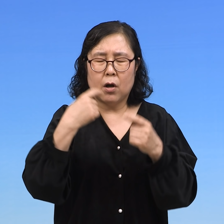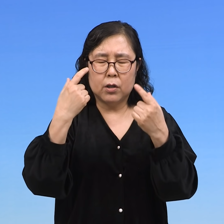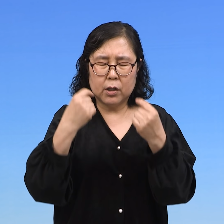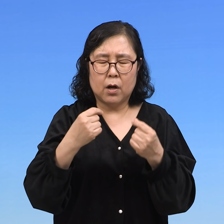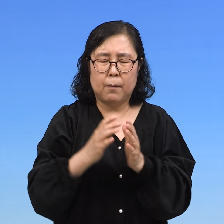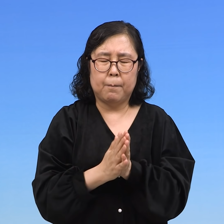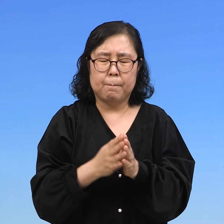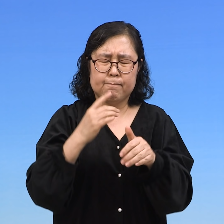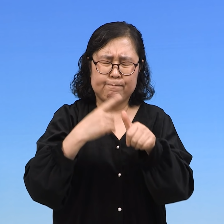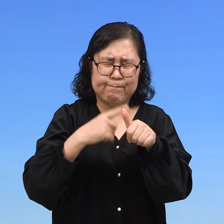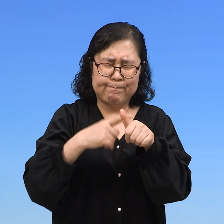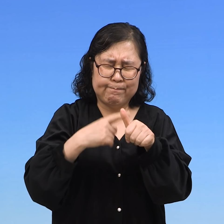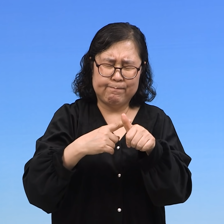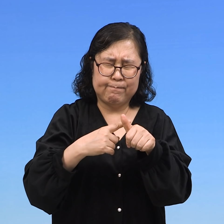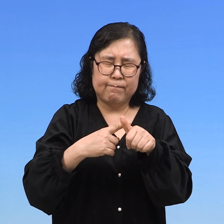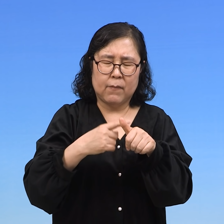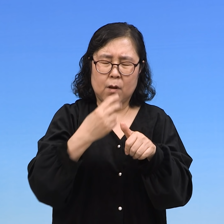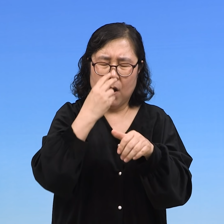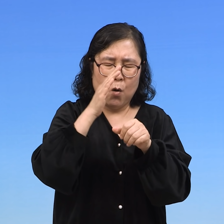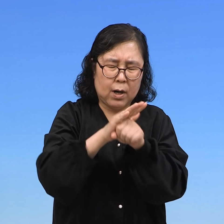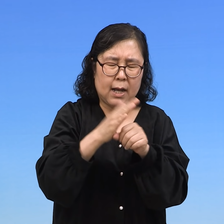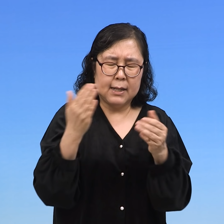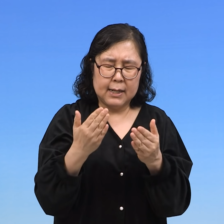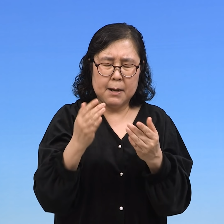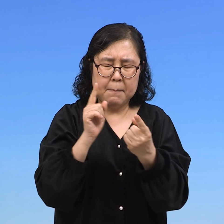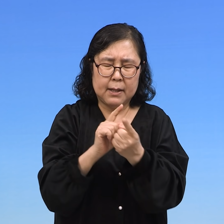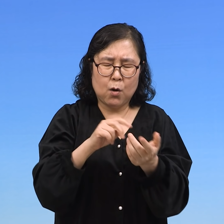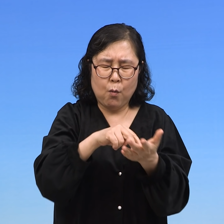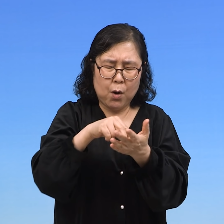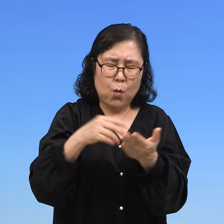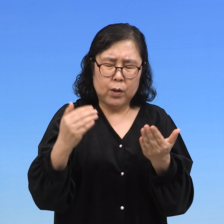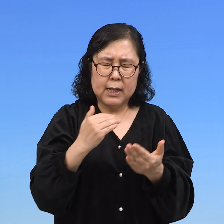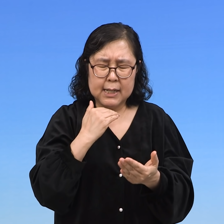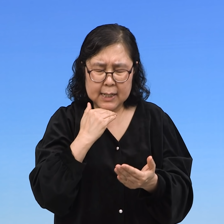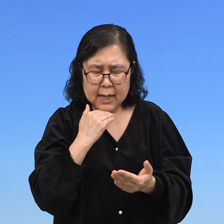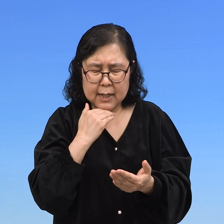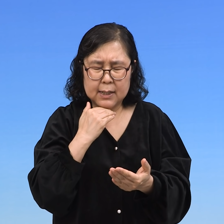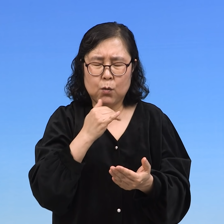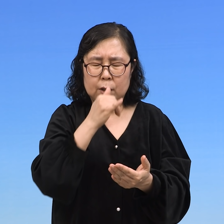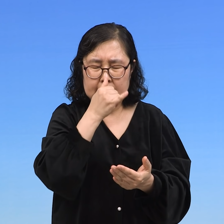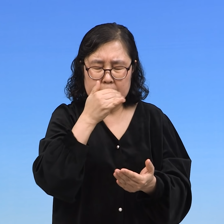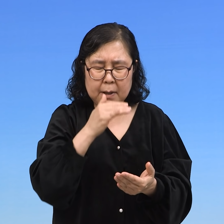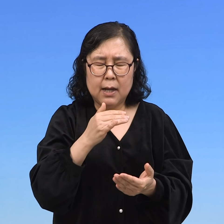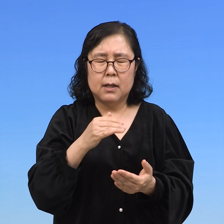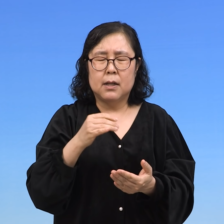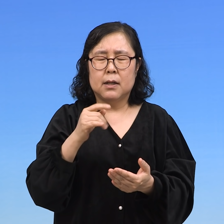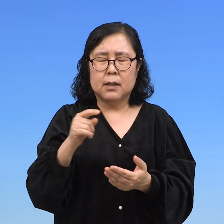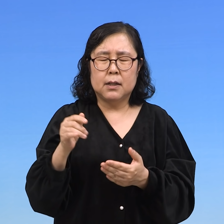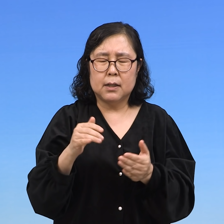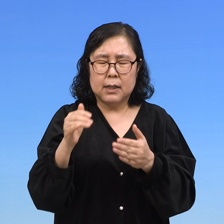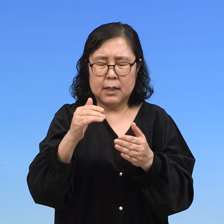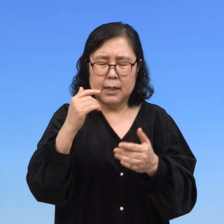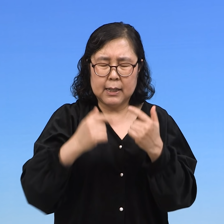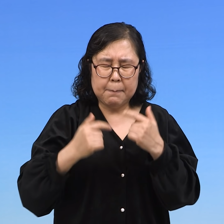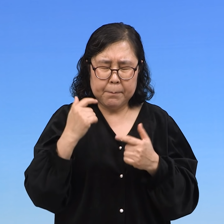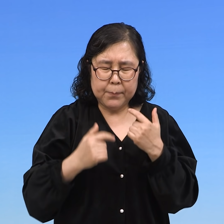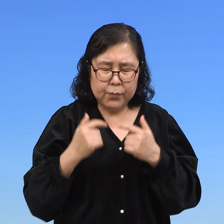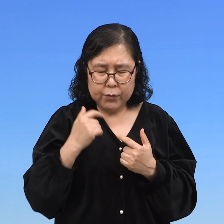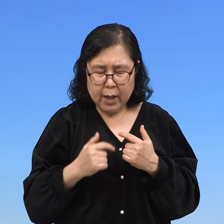모함당하고 억울한 일당하고 외로운 일이 기다리고 있는 고독한 그 길이랄지라도 주님